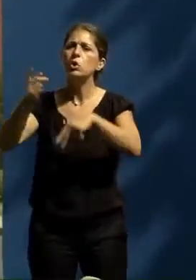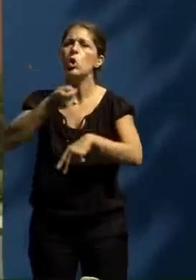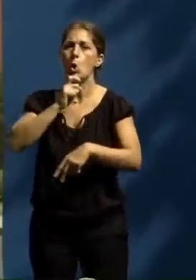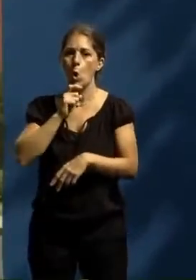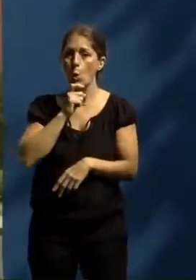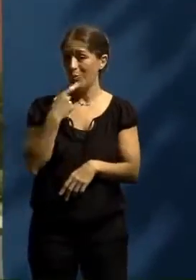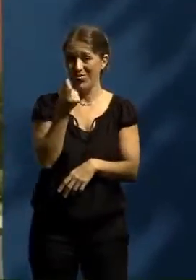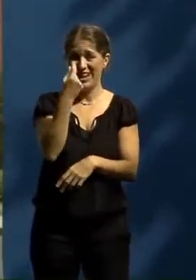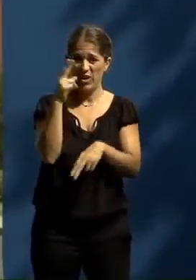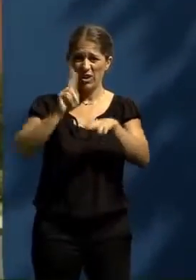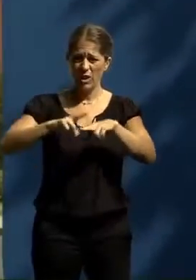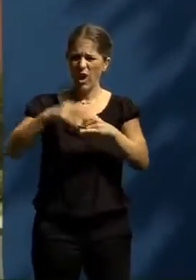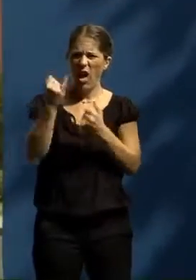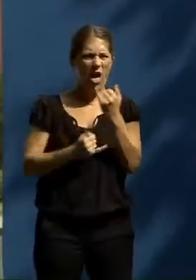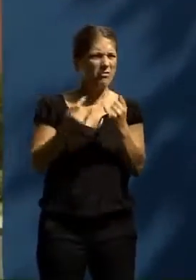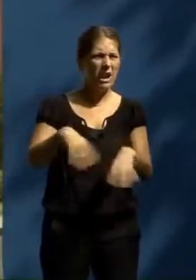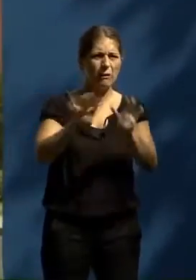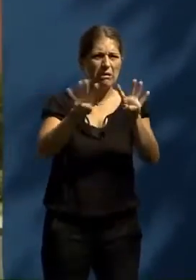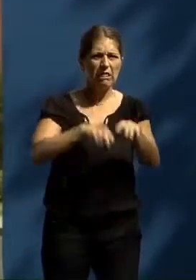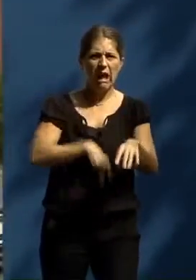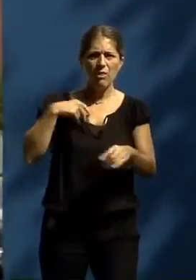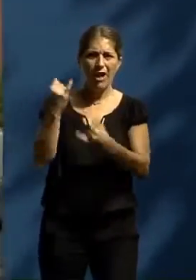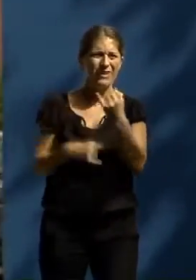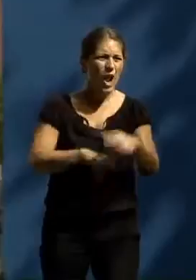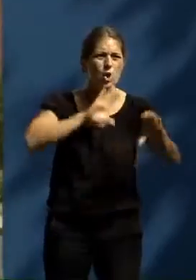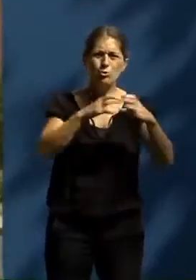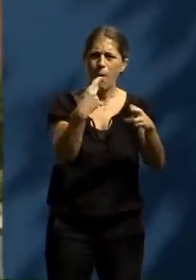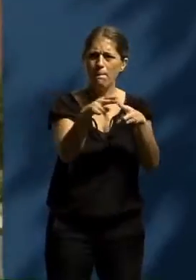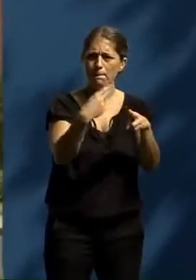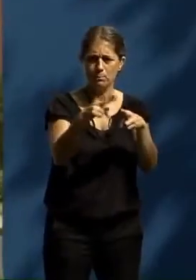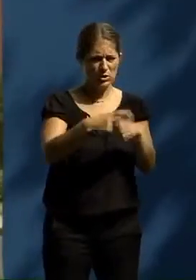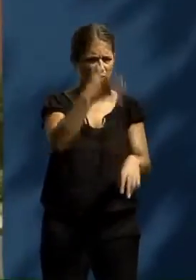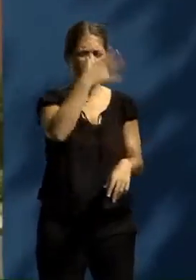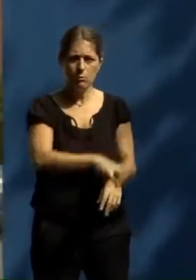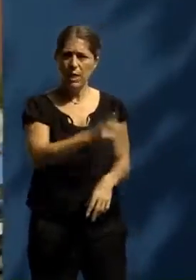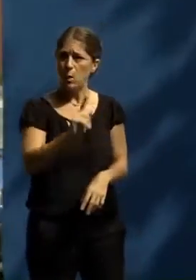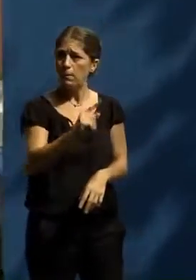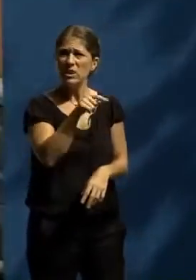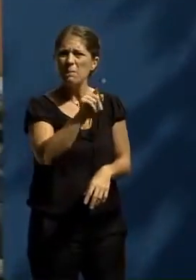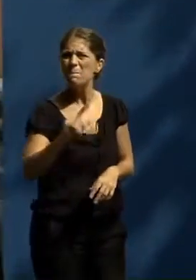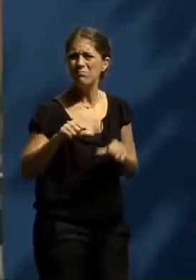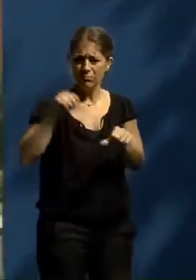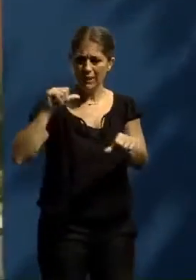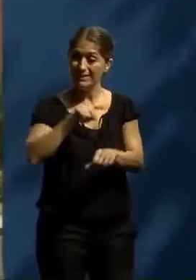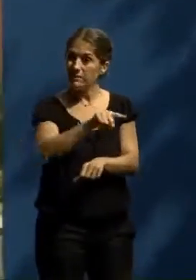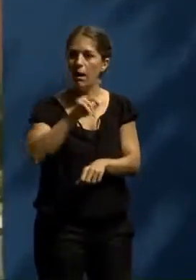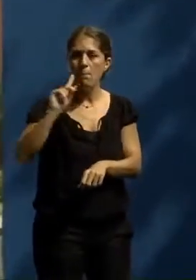Partido Popular a imputación na Audiencia Nacional. É o primeiro partido imputado na Audiencia Nacional directamente por financiamento